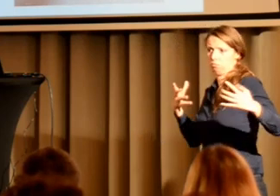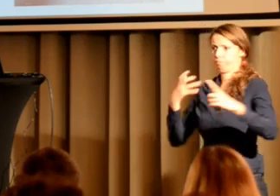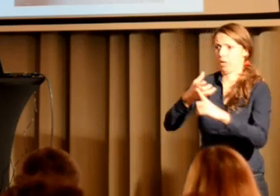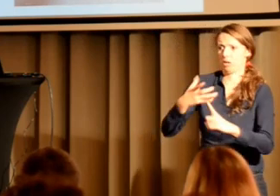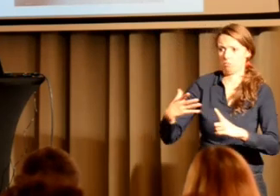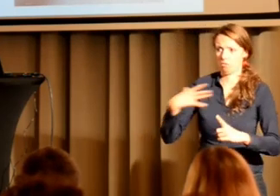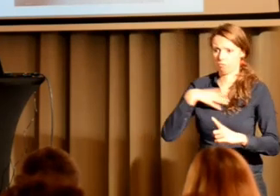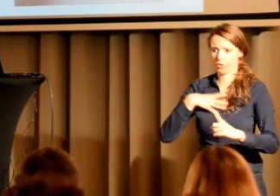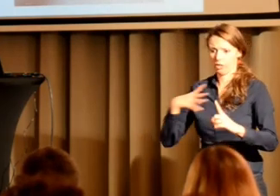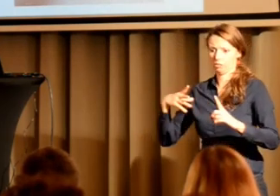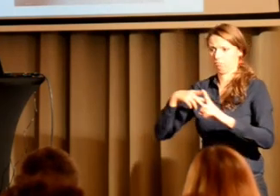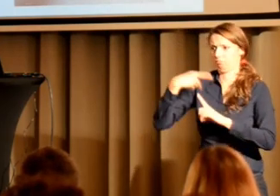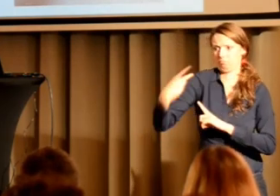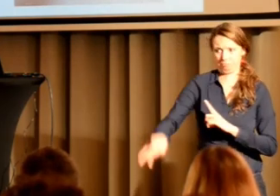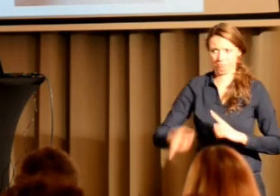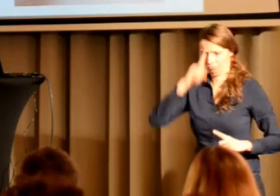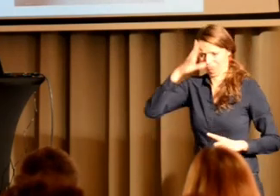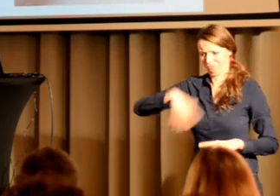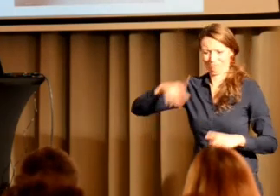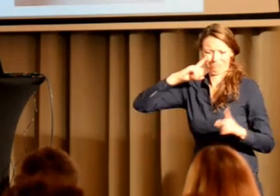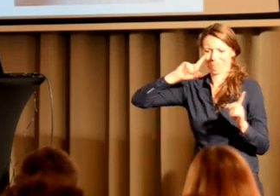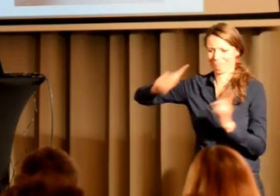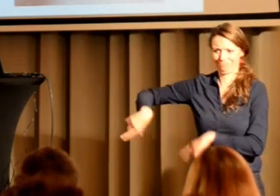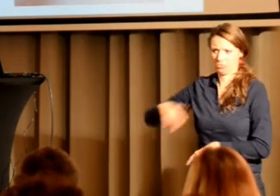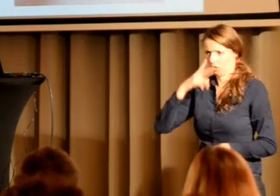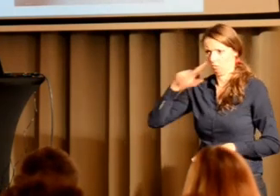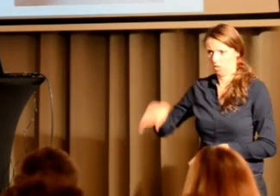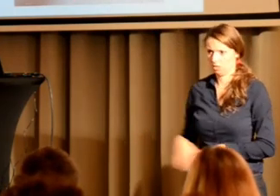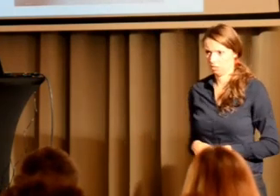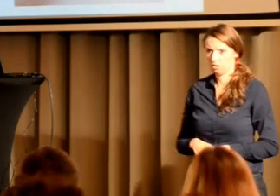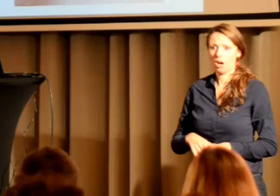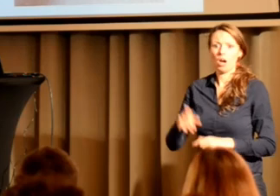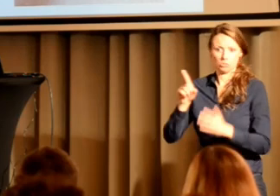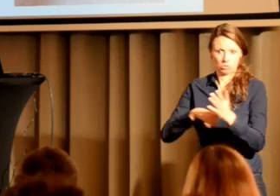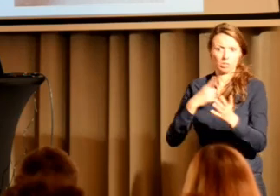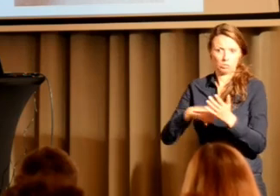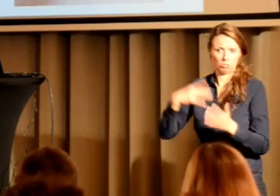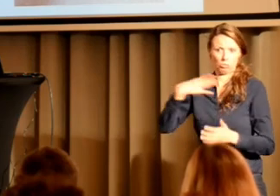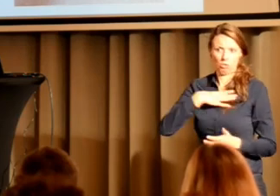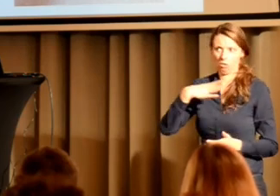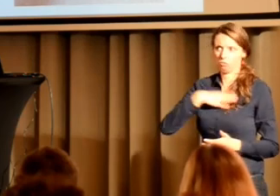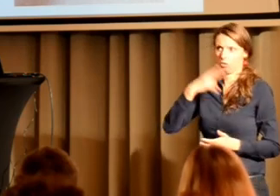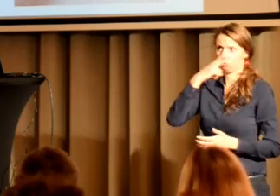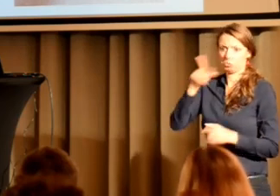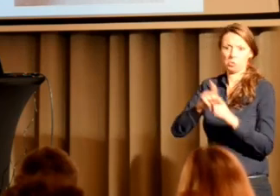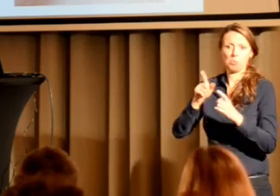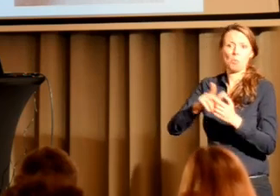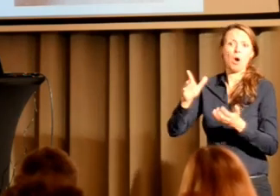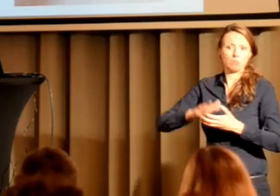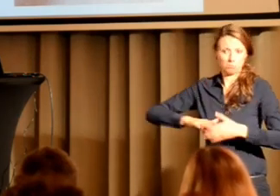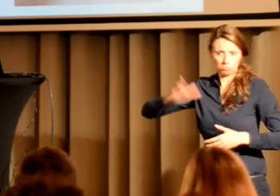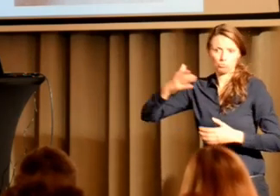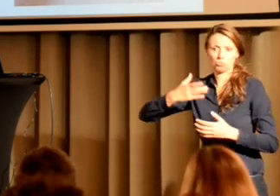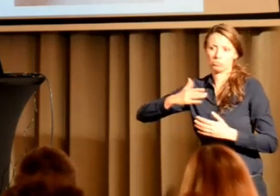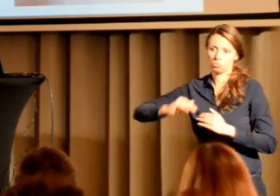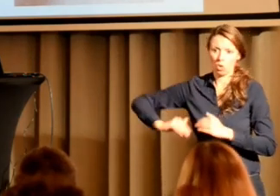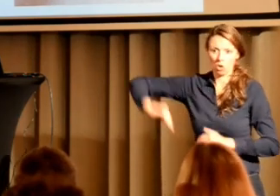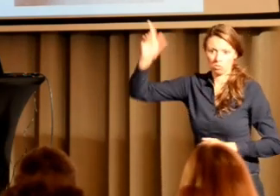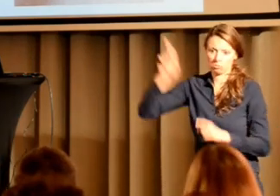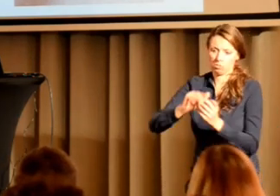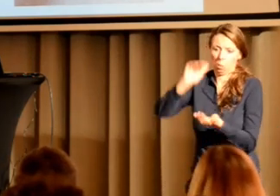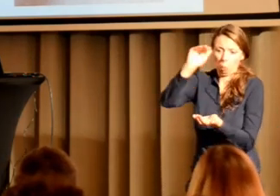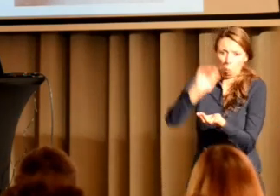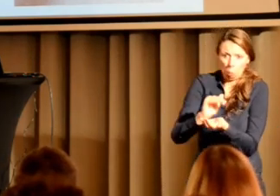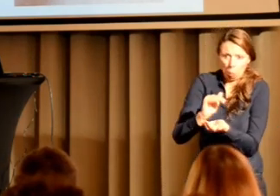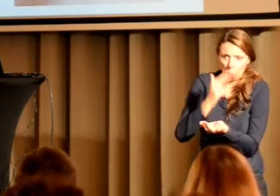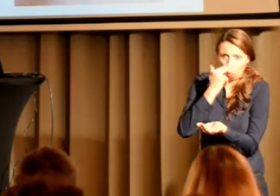ofiarami padają wilki, to nie tylko dorosłe osobniki, ale też szczeniak tutaj w Biebrzańskim Parku. Tam droga akurat była wyboista, więc uważam, że